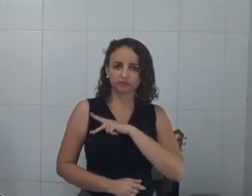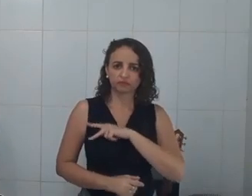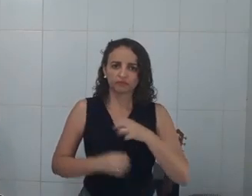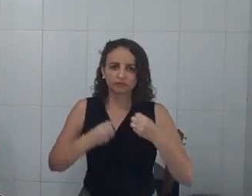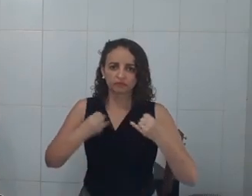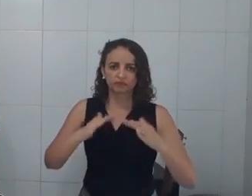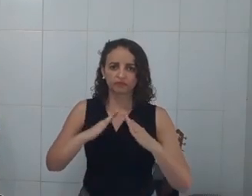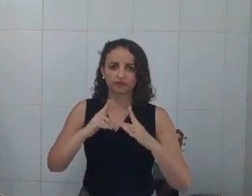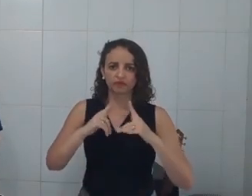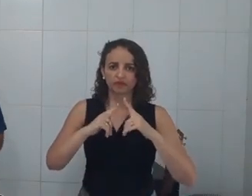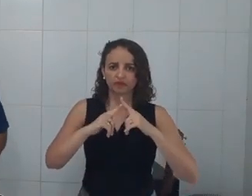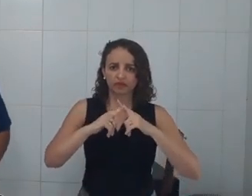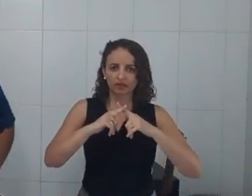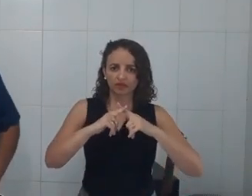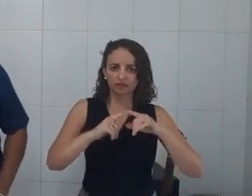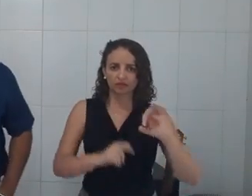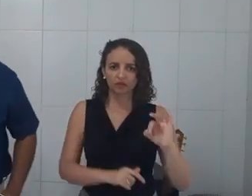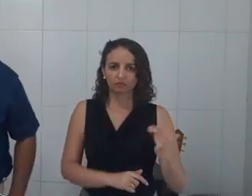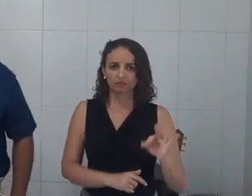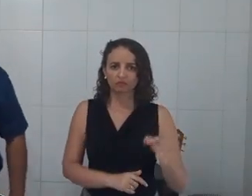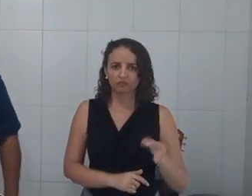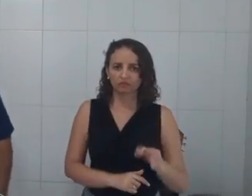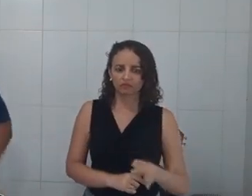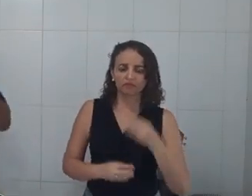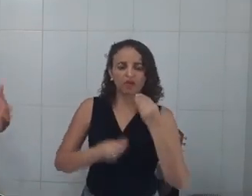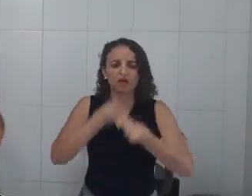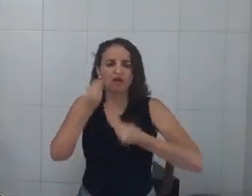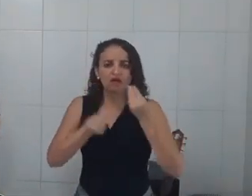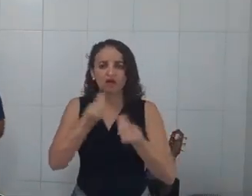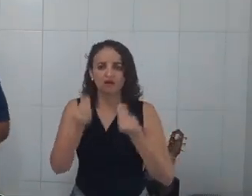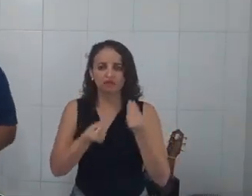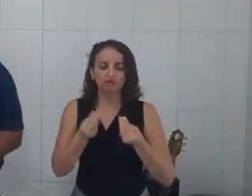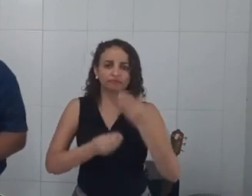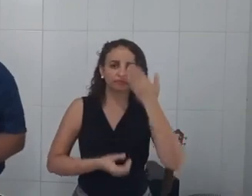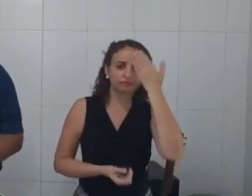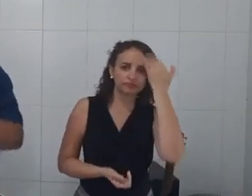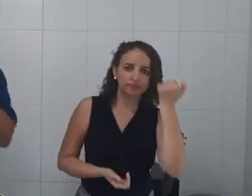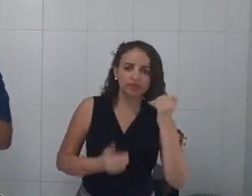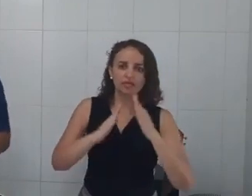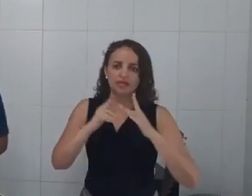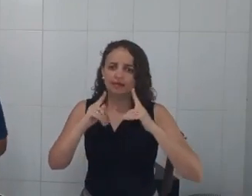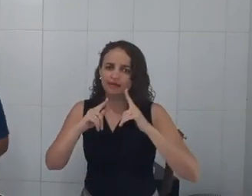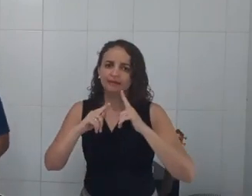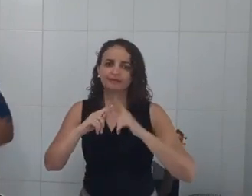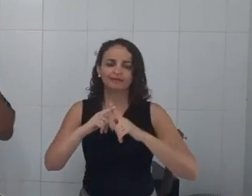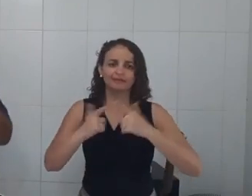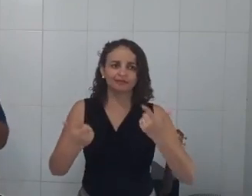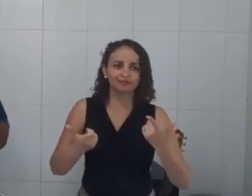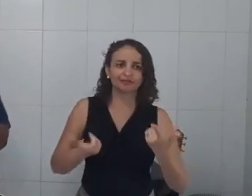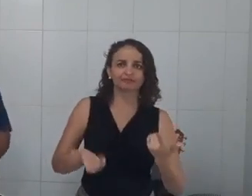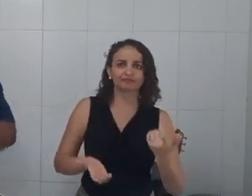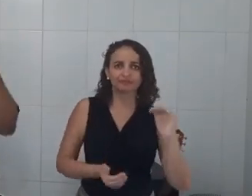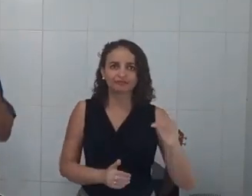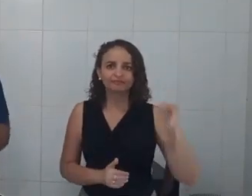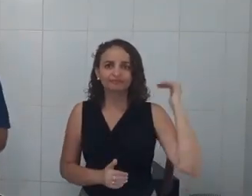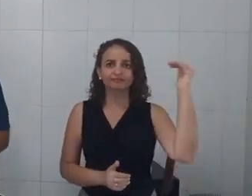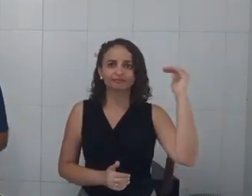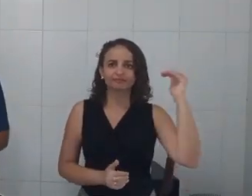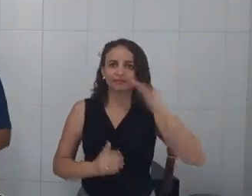igreja ideal. Nós podemos ver como se reconhecer uma igreja madura, como reconhecer uma